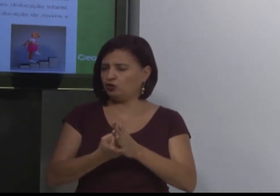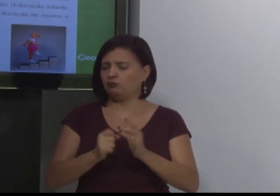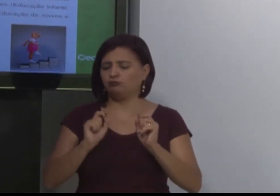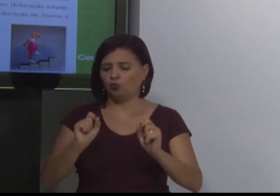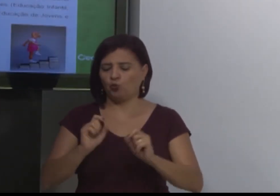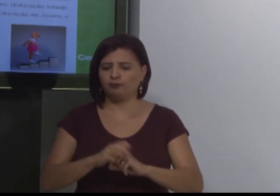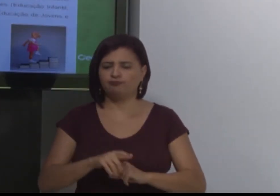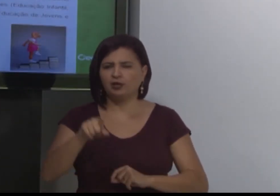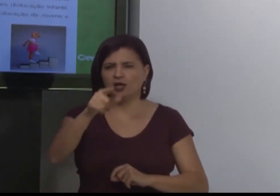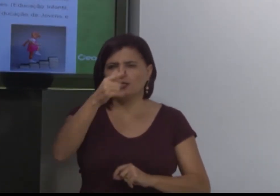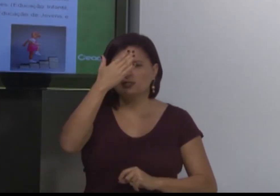Agora, para fecharmos,